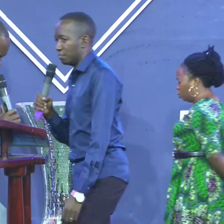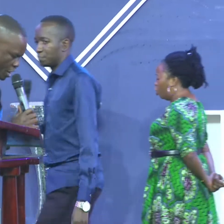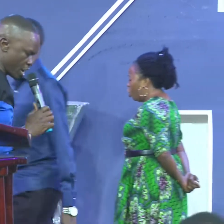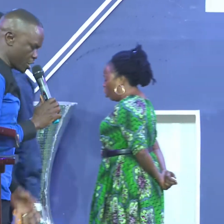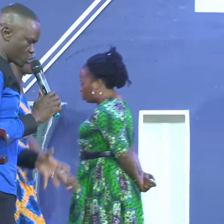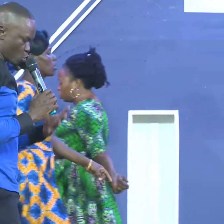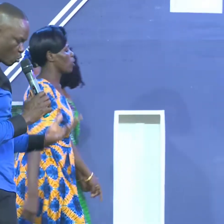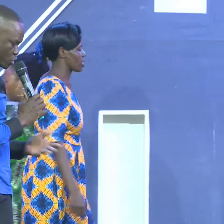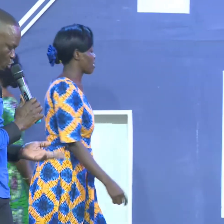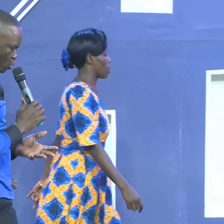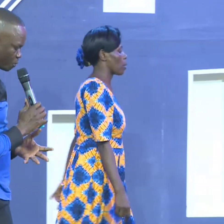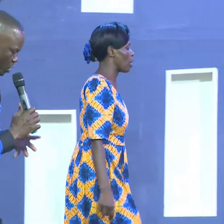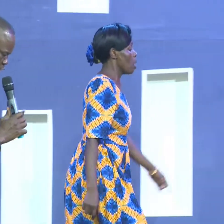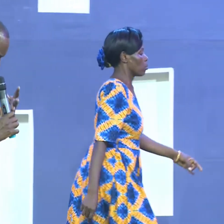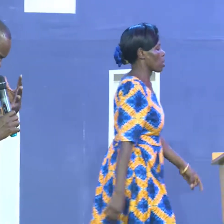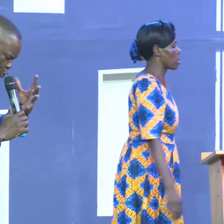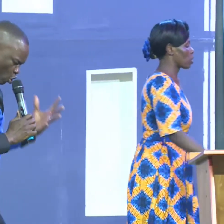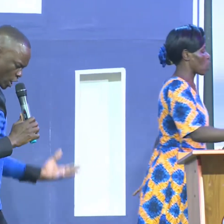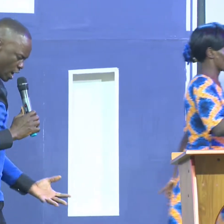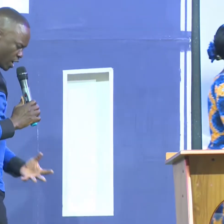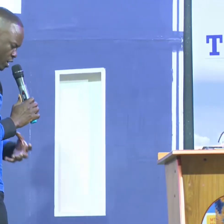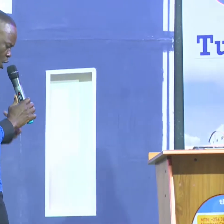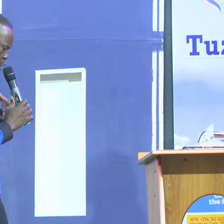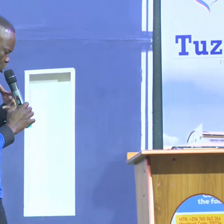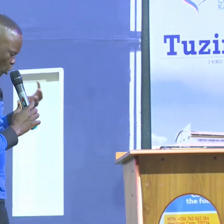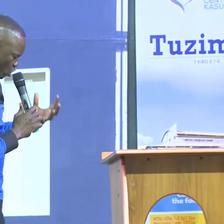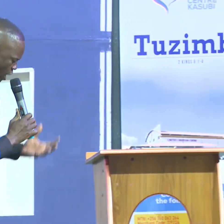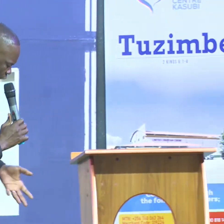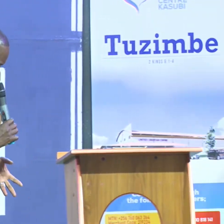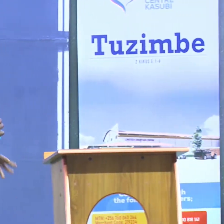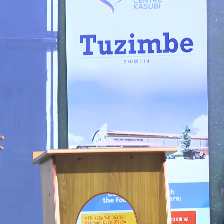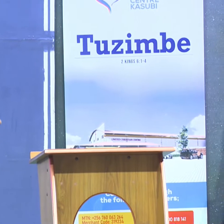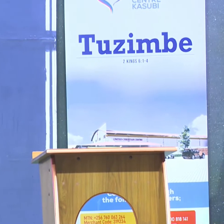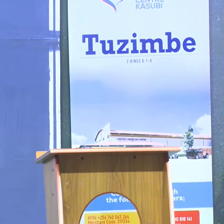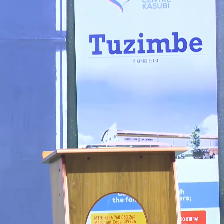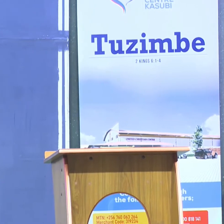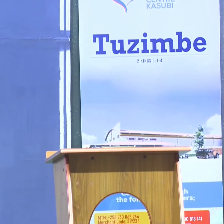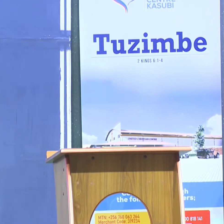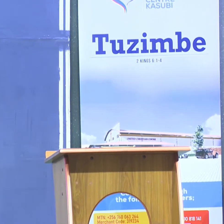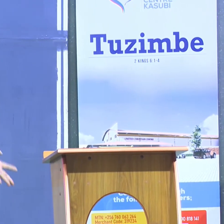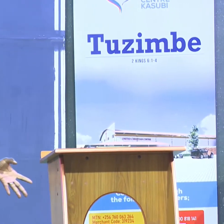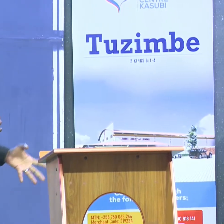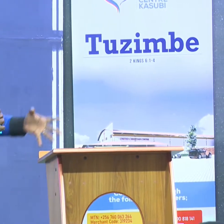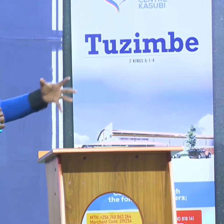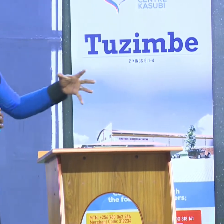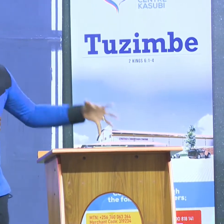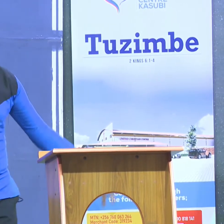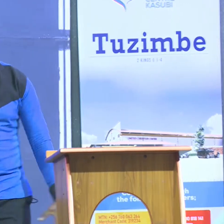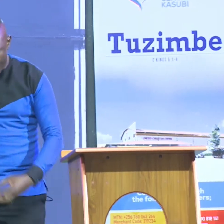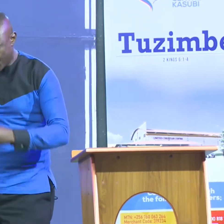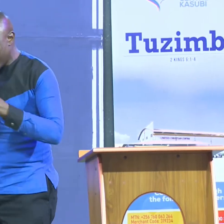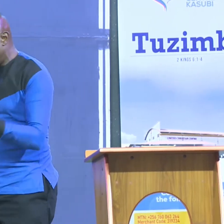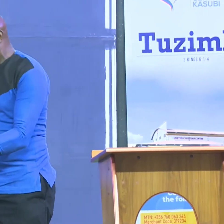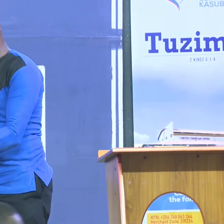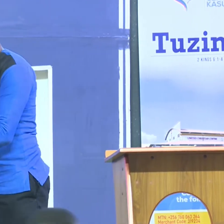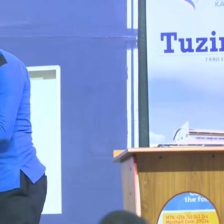yerendeyerebababa erinnya lya yesu kristo tutoloka otoloka otoloka okuva mu busibe otoloka okuva